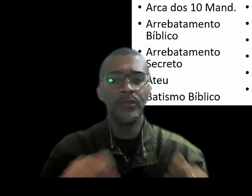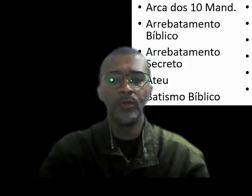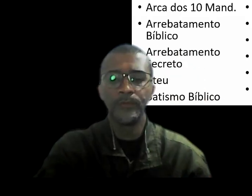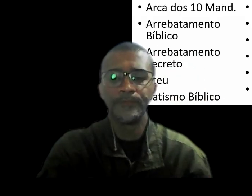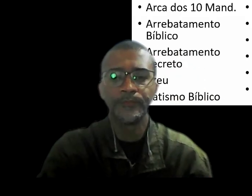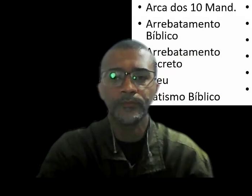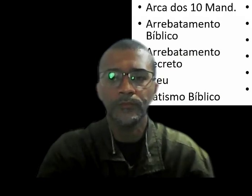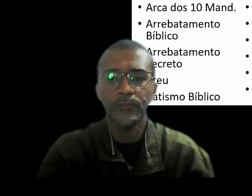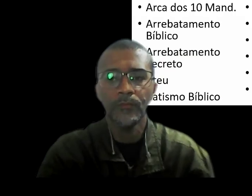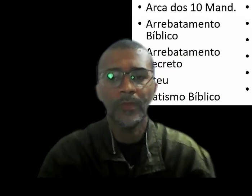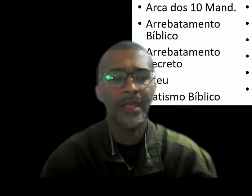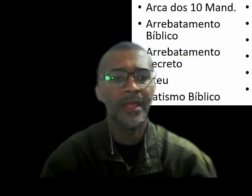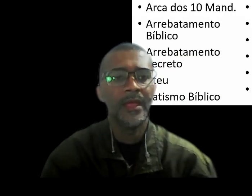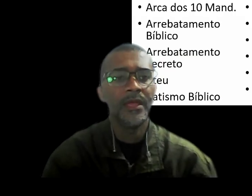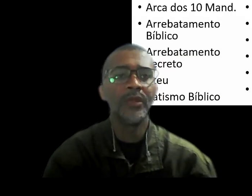O ídolo.